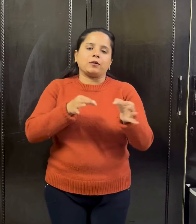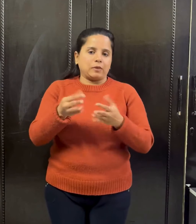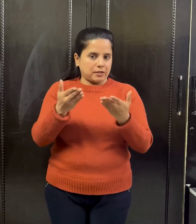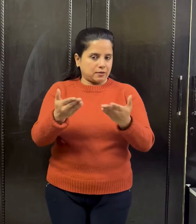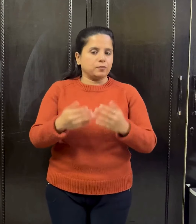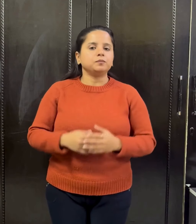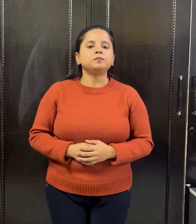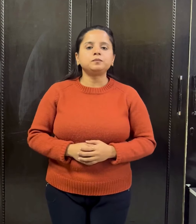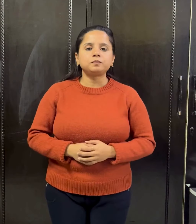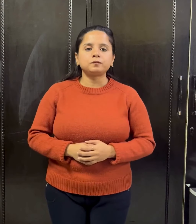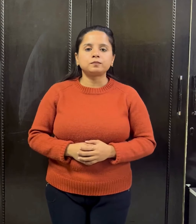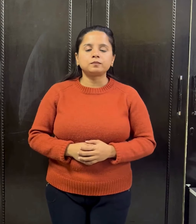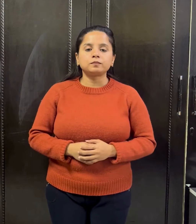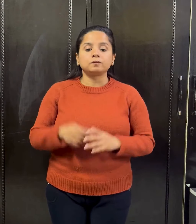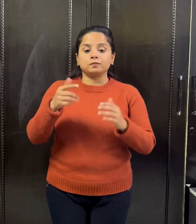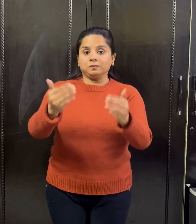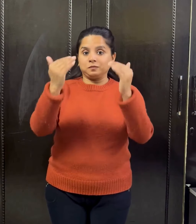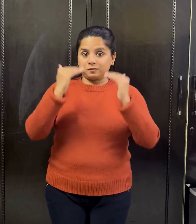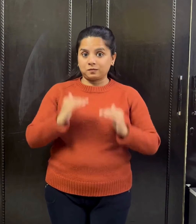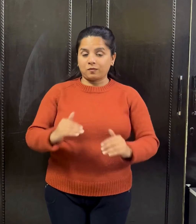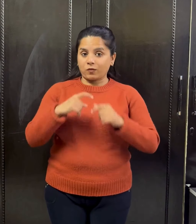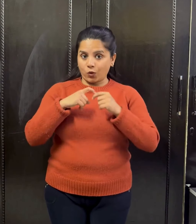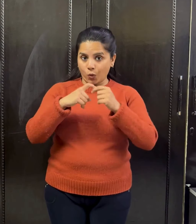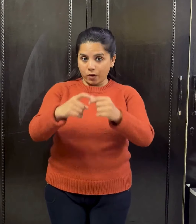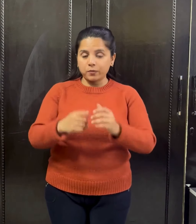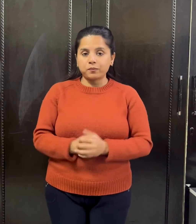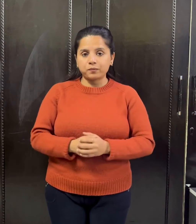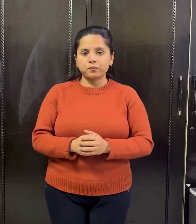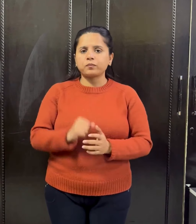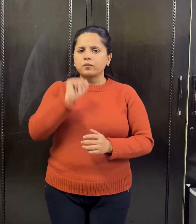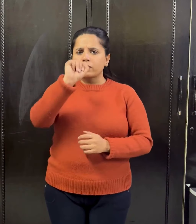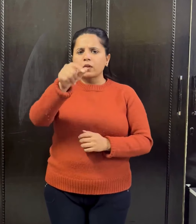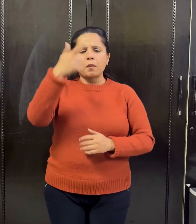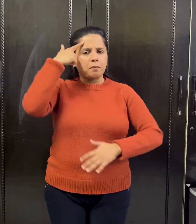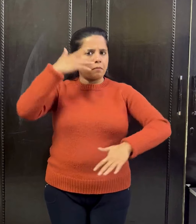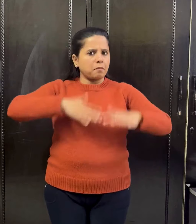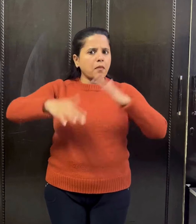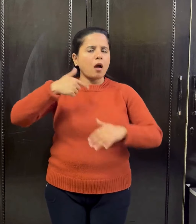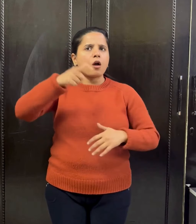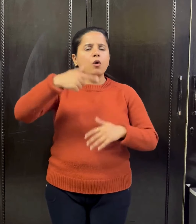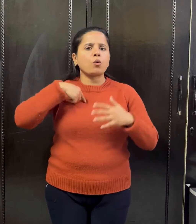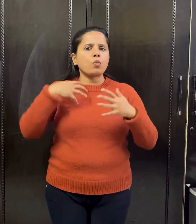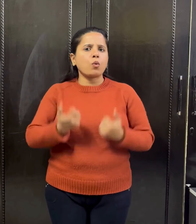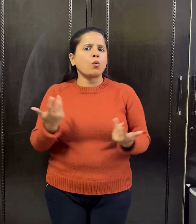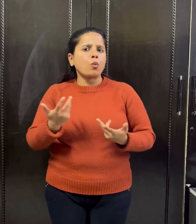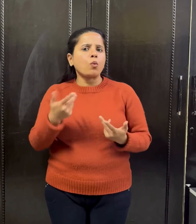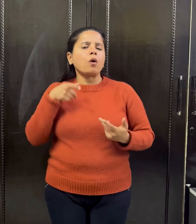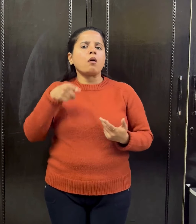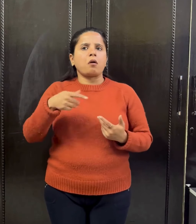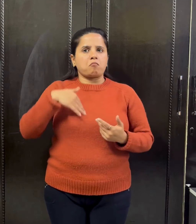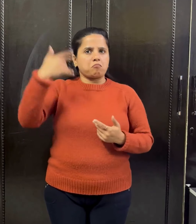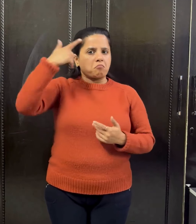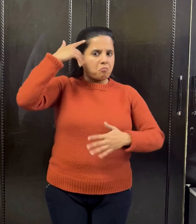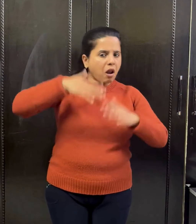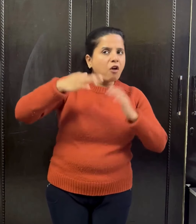उससे अगले प्रश्न में अपना इंटरवेंशन प्लान 350 वर्ड्स में डिस्क्राइब करें